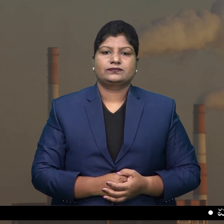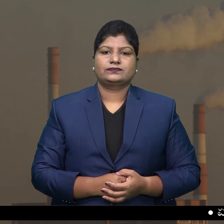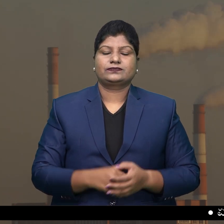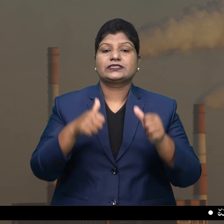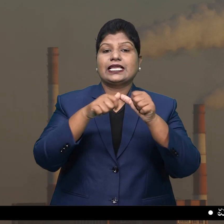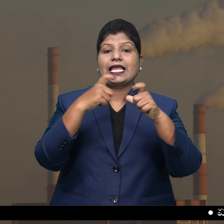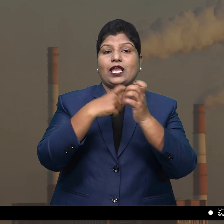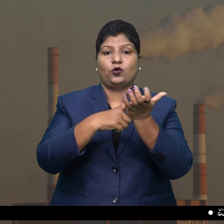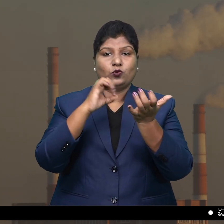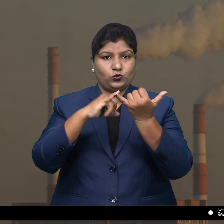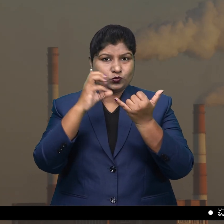ಏರೋಸಾಲ್ಗಳು,